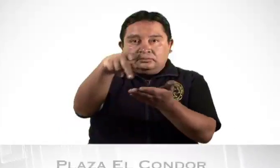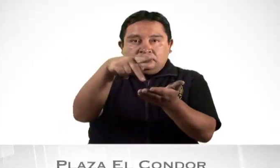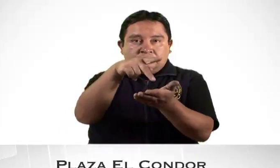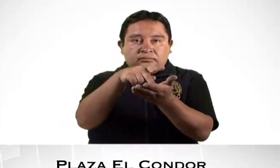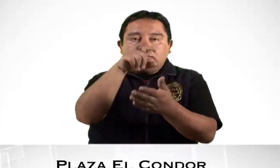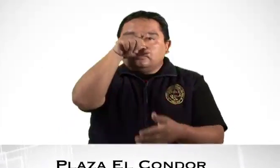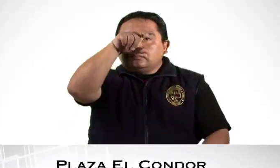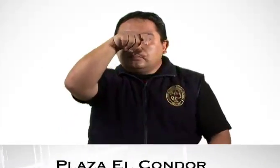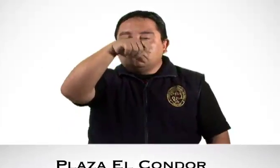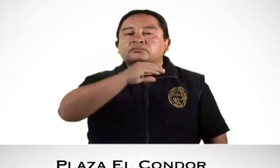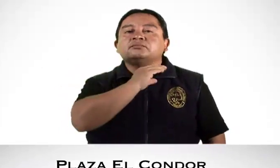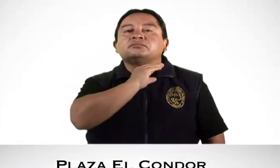Plaza El Cóndor.